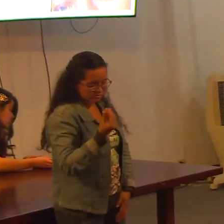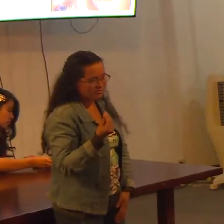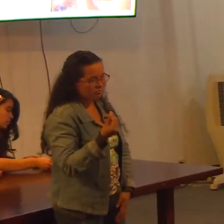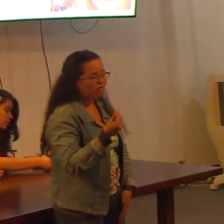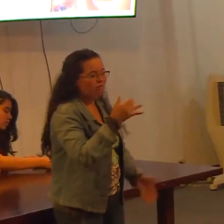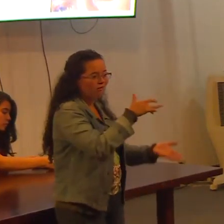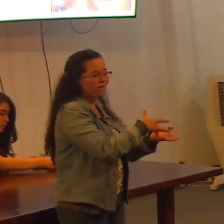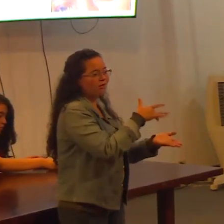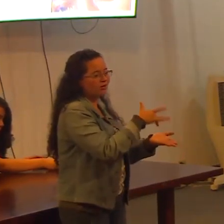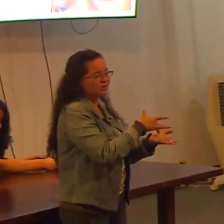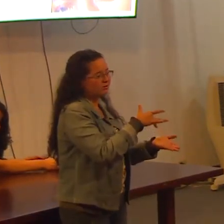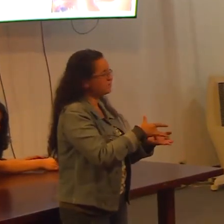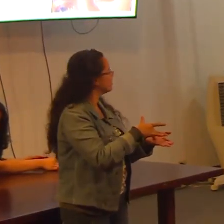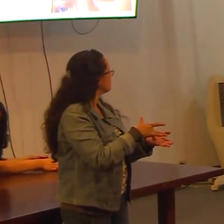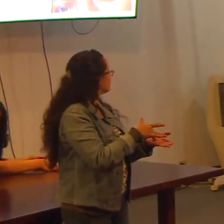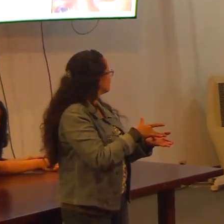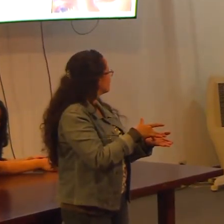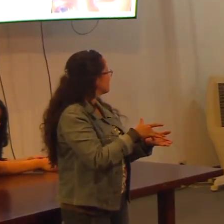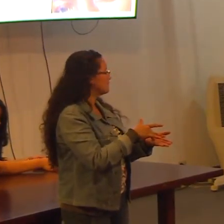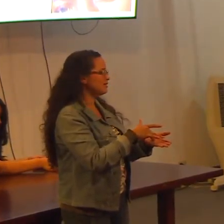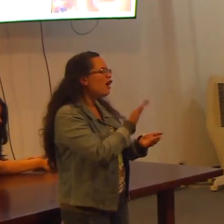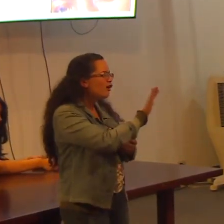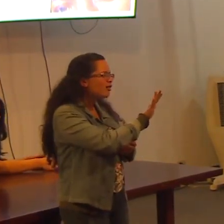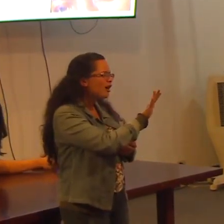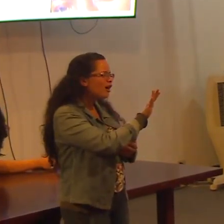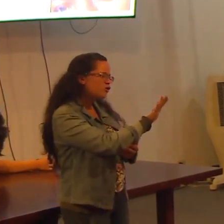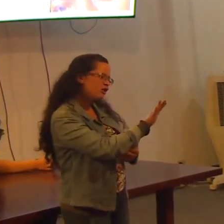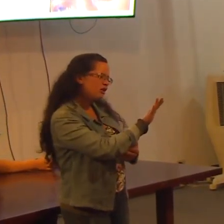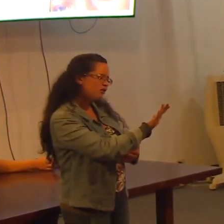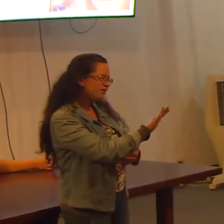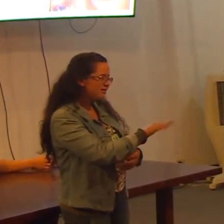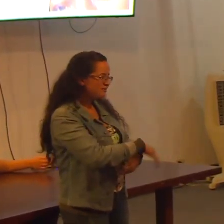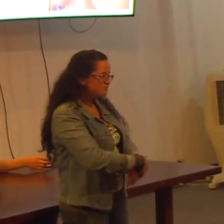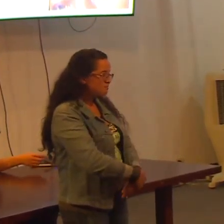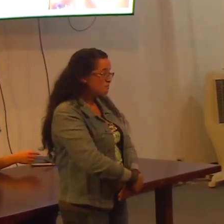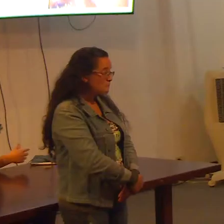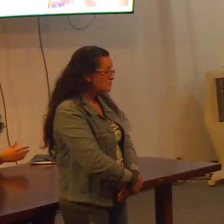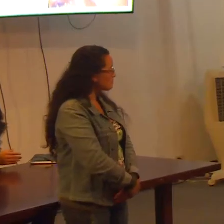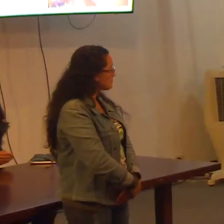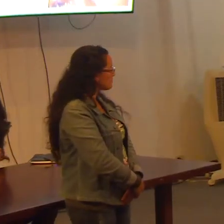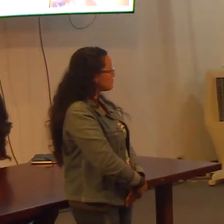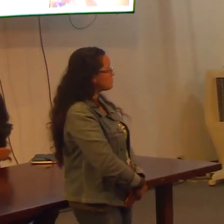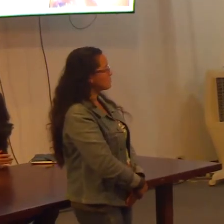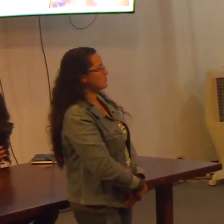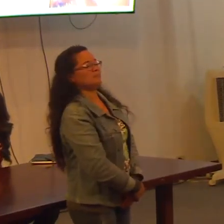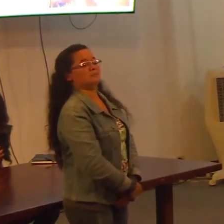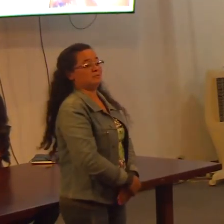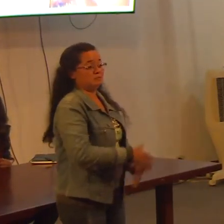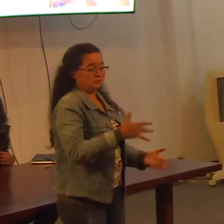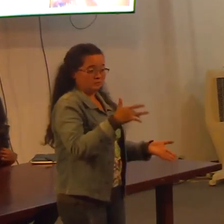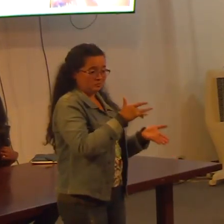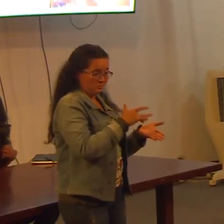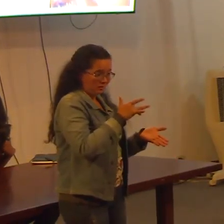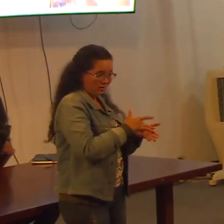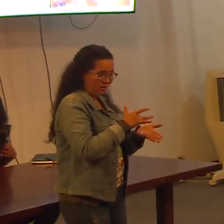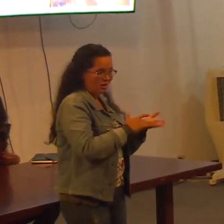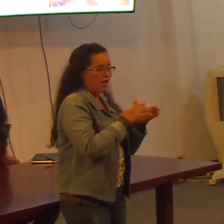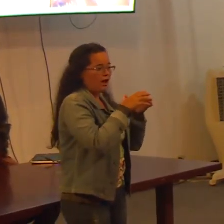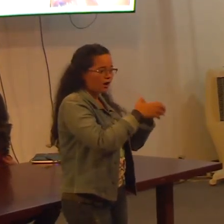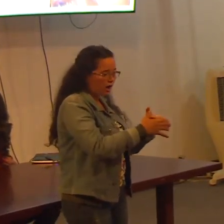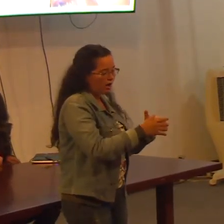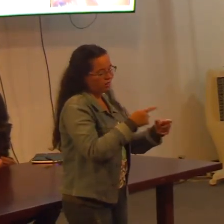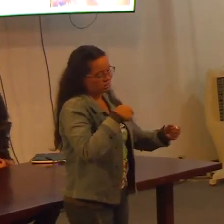cada vez que íbamos, En el transcurso, siempre que vamos a clase, siempre que discutimos